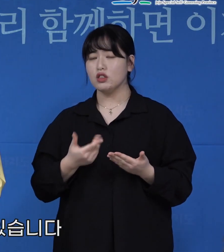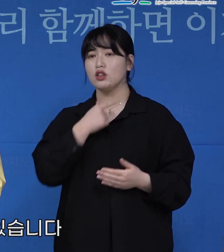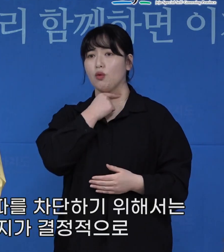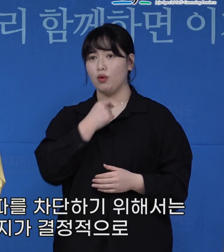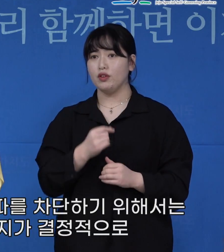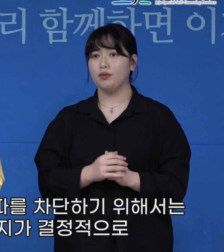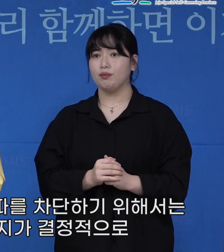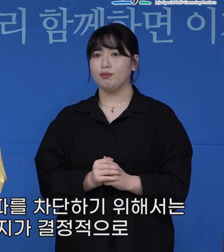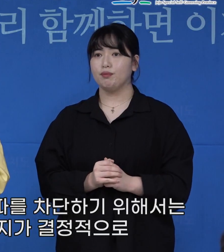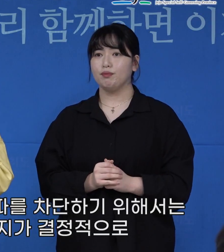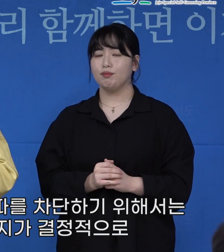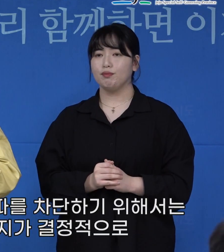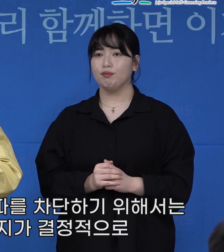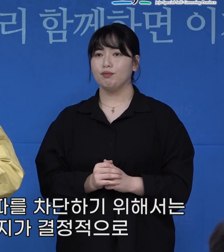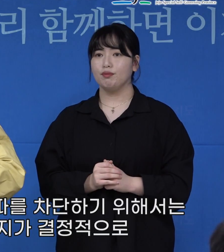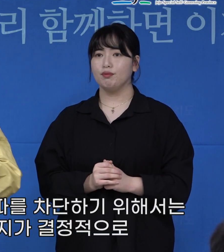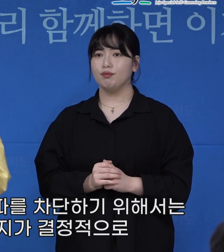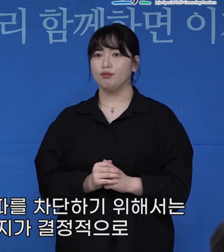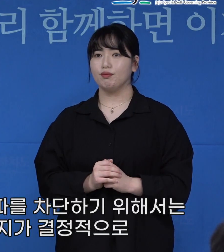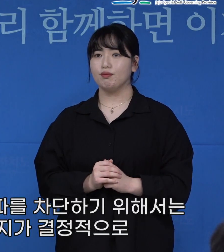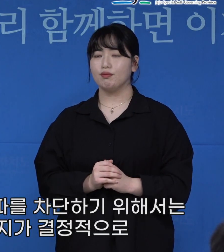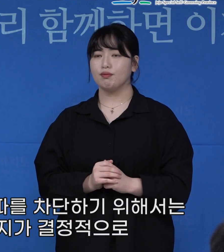촉구하고 있습니다.